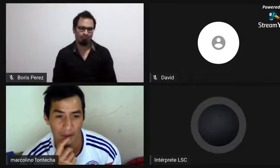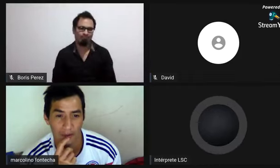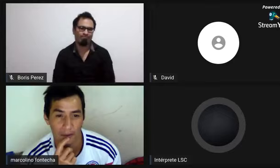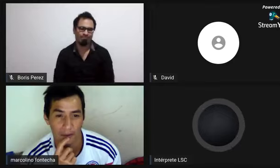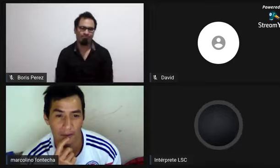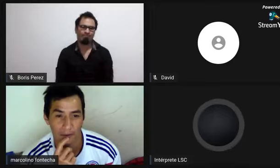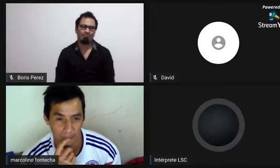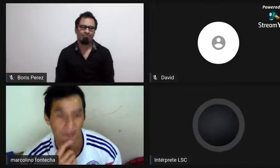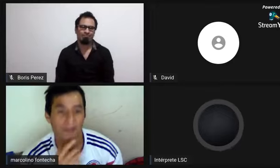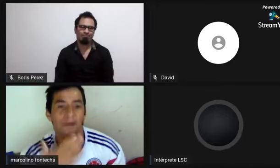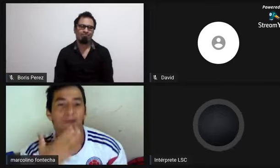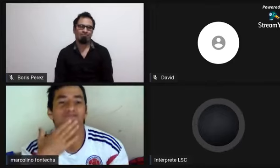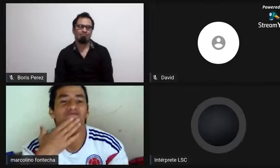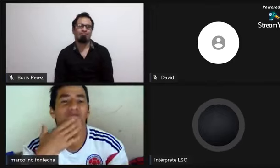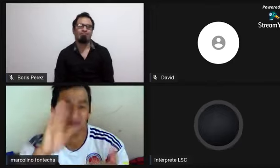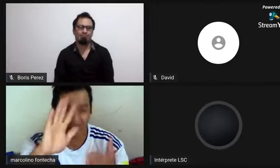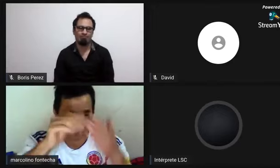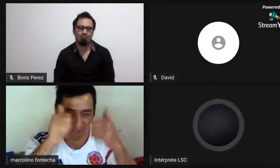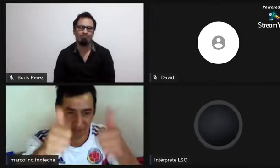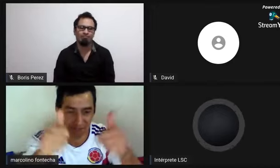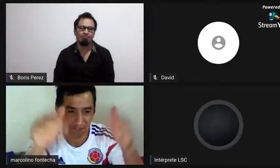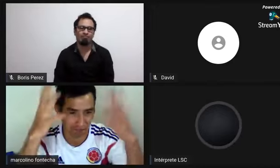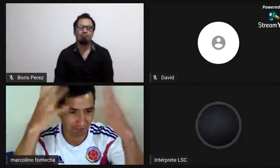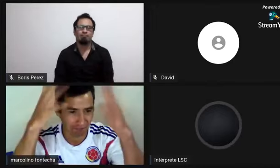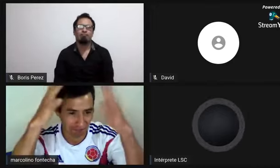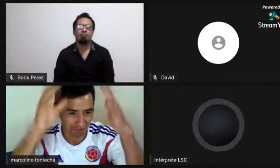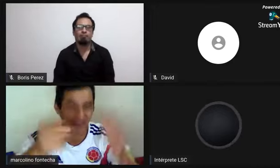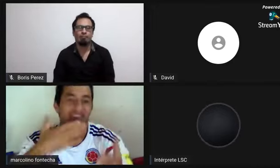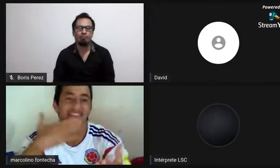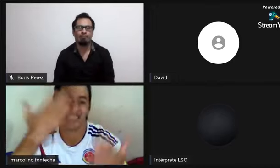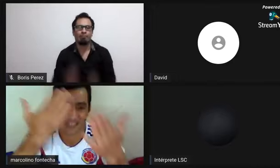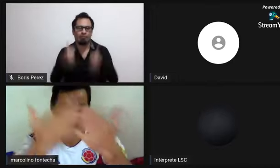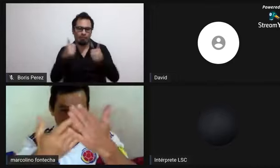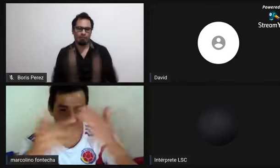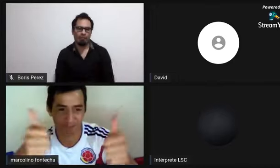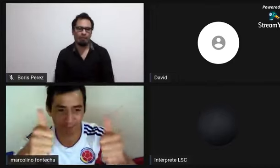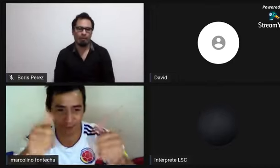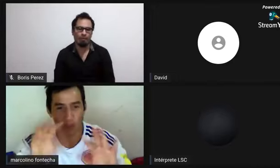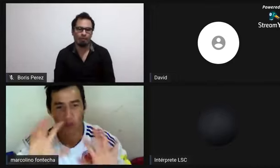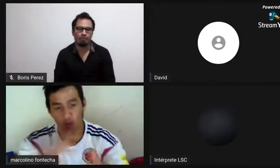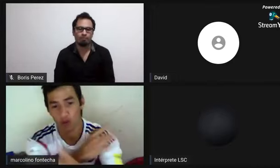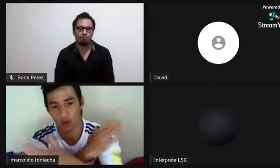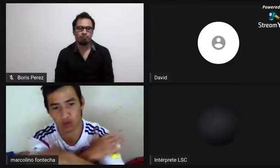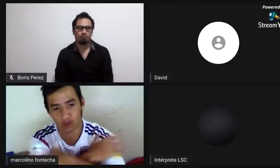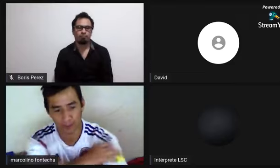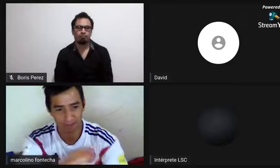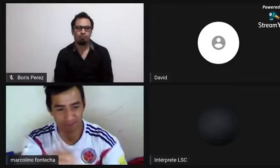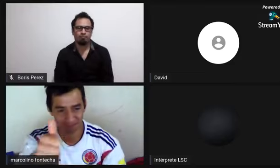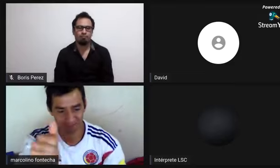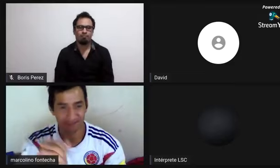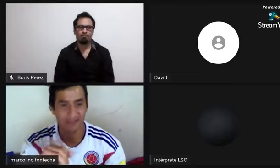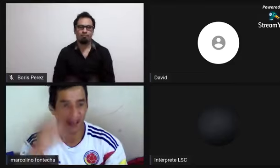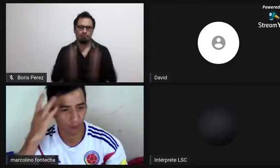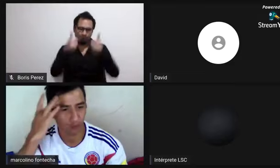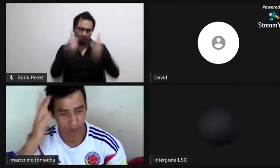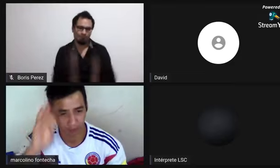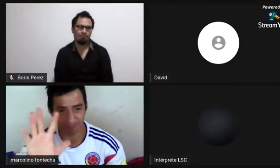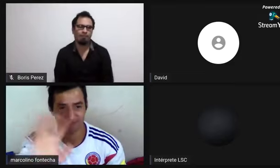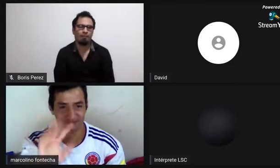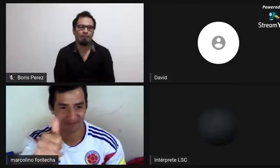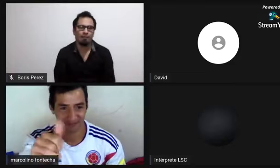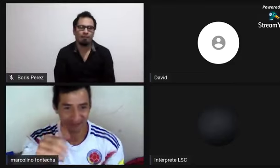Sí, los territorios se fueron fragmentando y conformando los países que son actualmente. Ay, bueno, profe, muchas gracias por la tertulia,